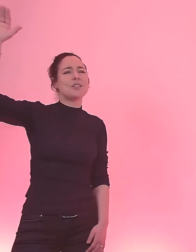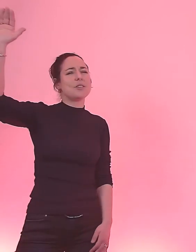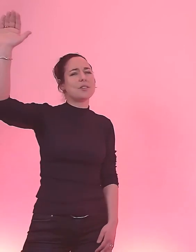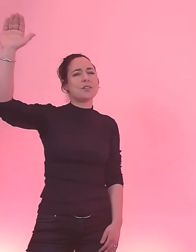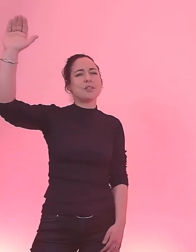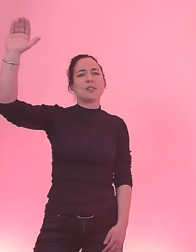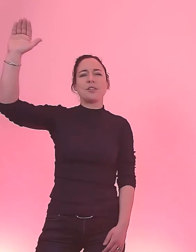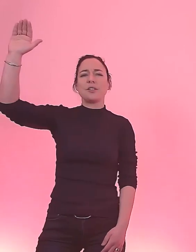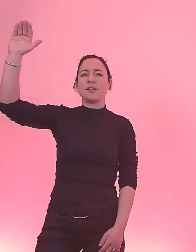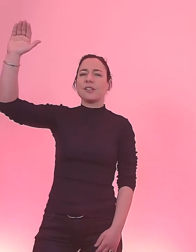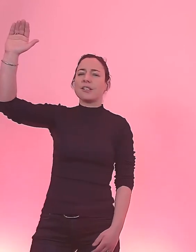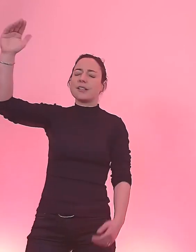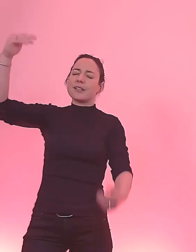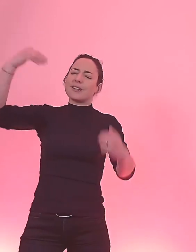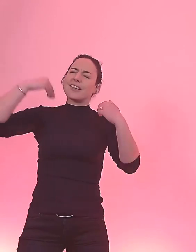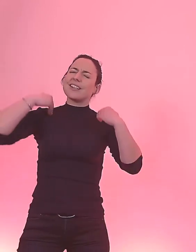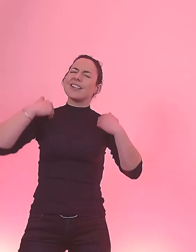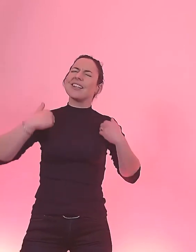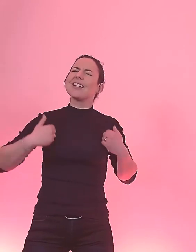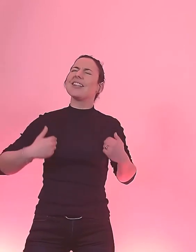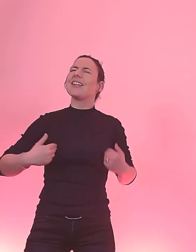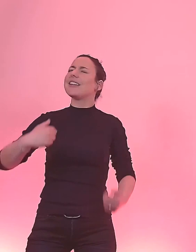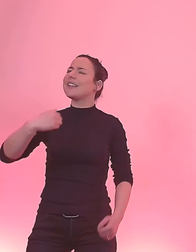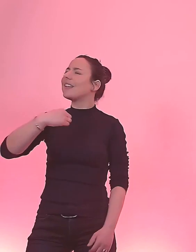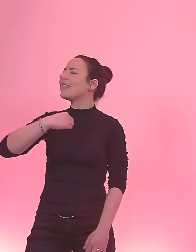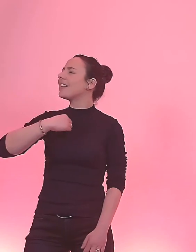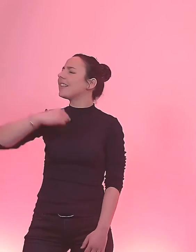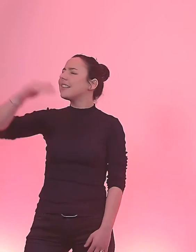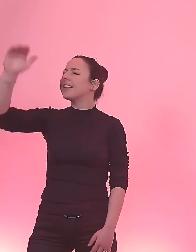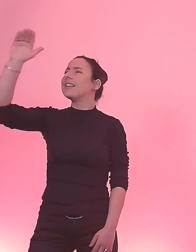een heel ik roep tot